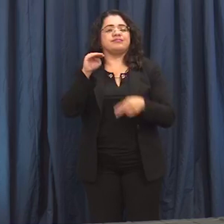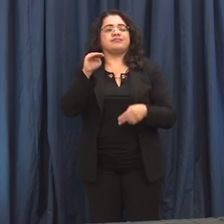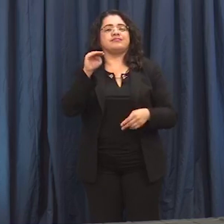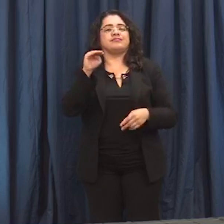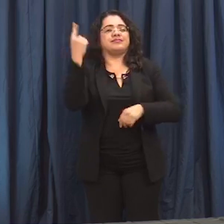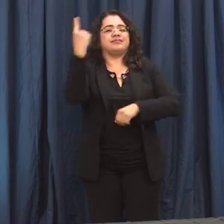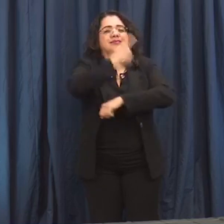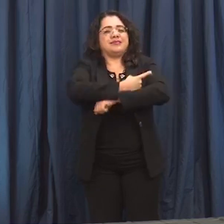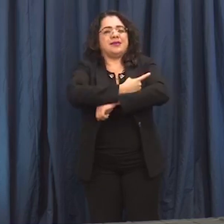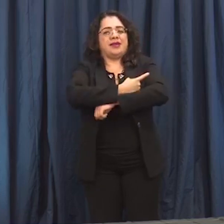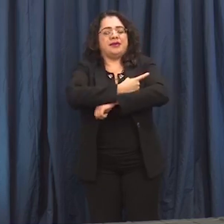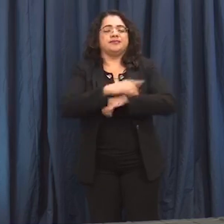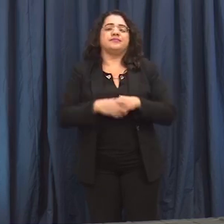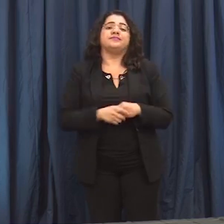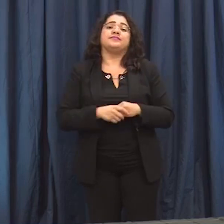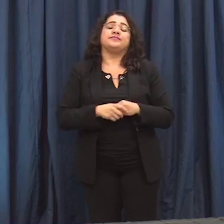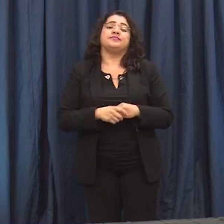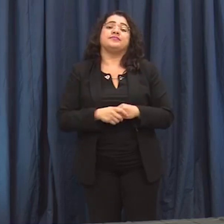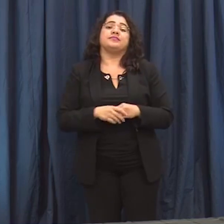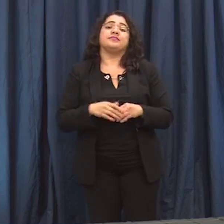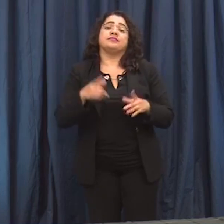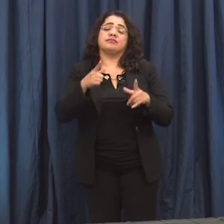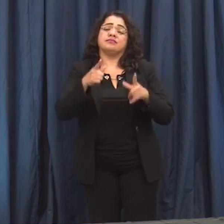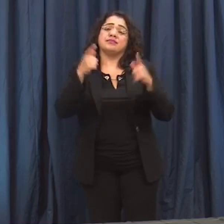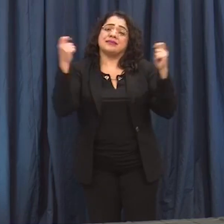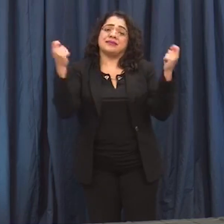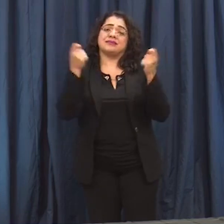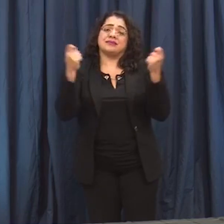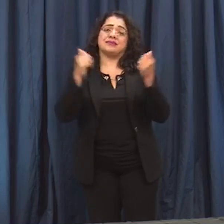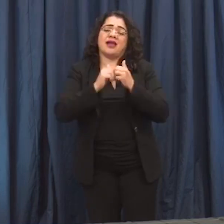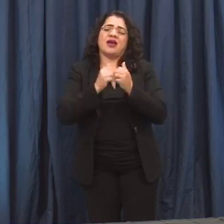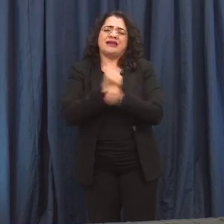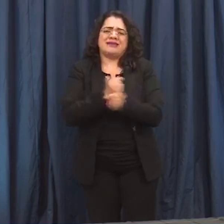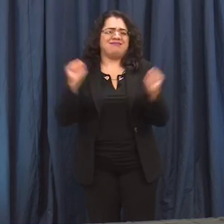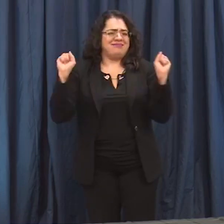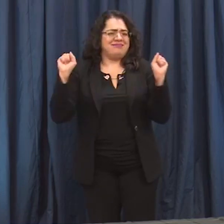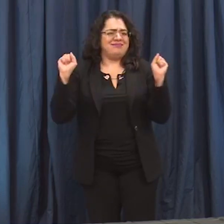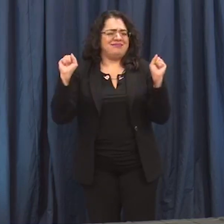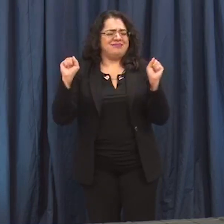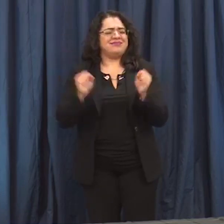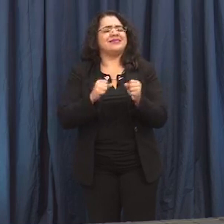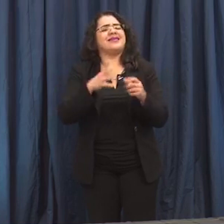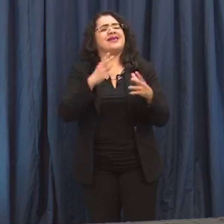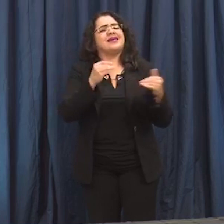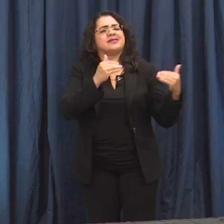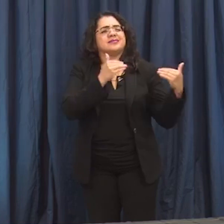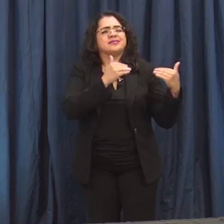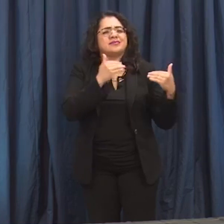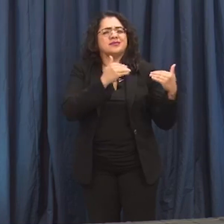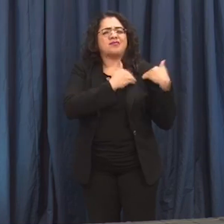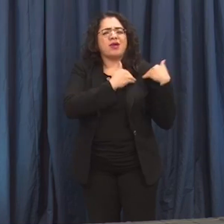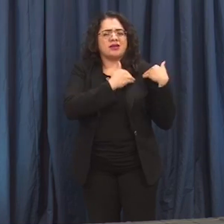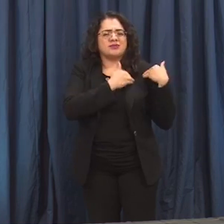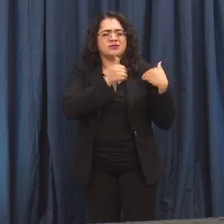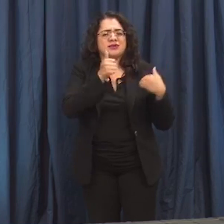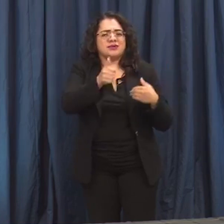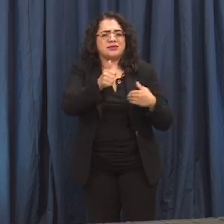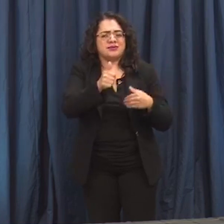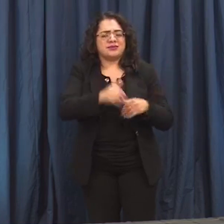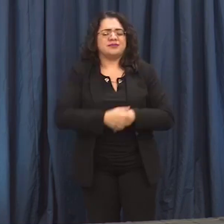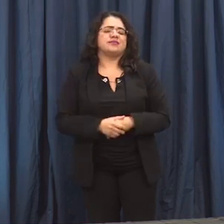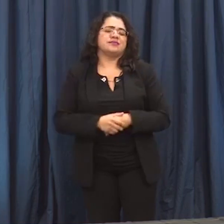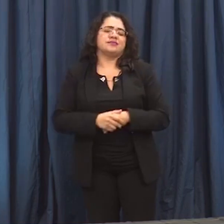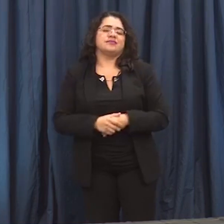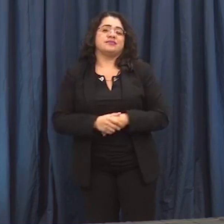día feriado. Por favor, recuerden de celebrar de manera segura y responsable. También empezamos con